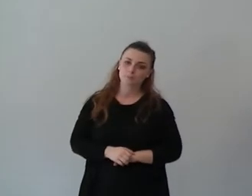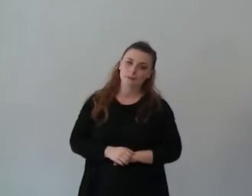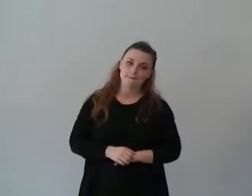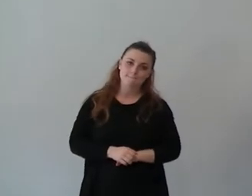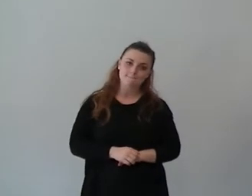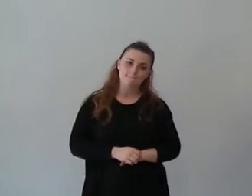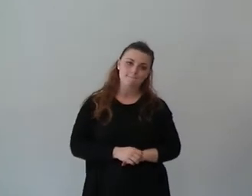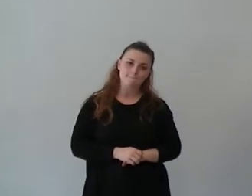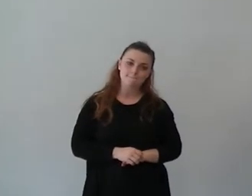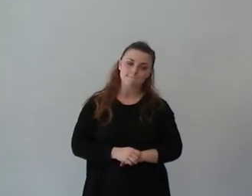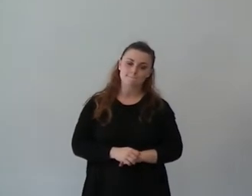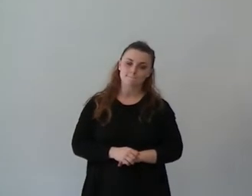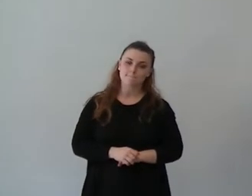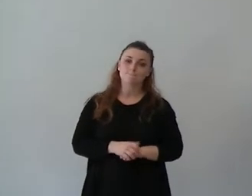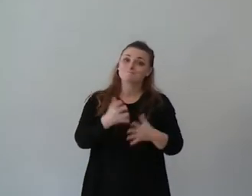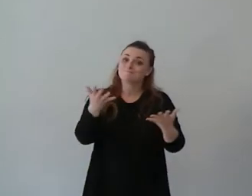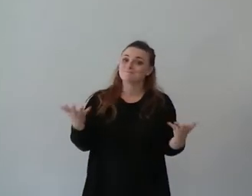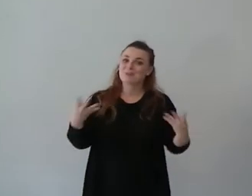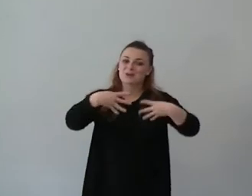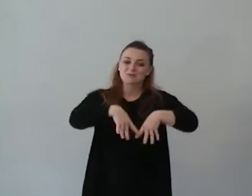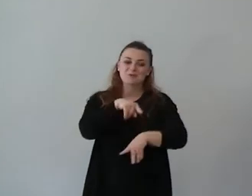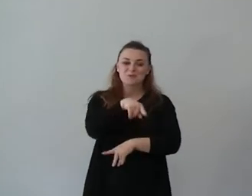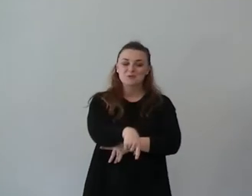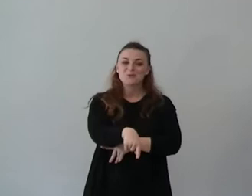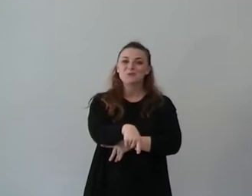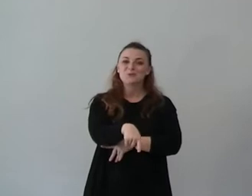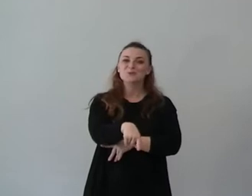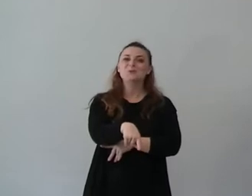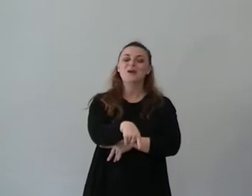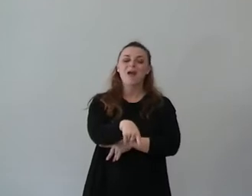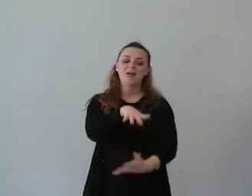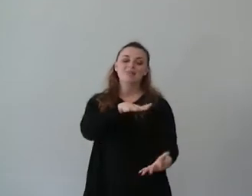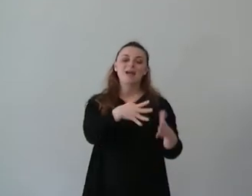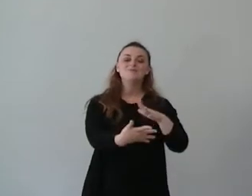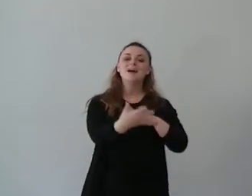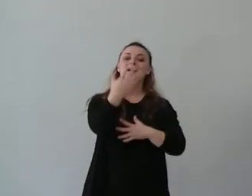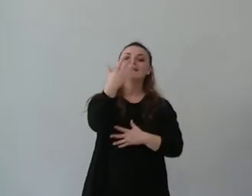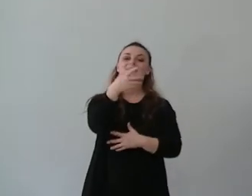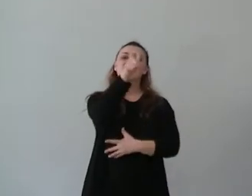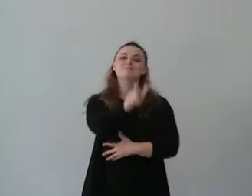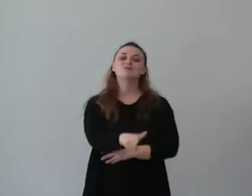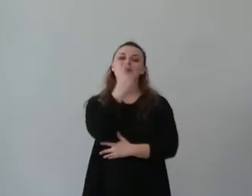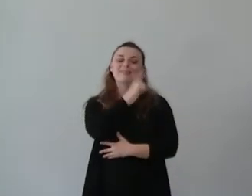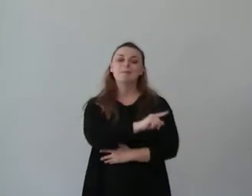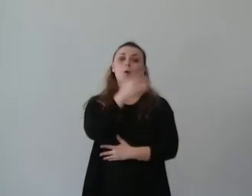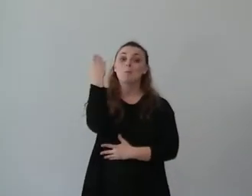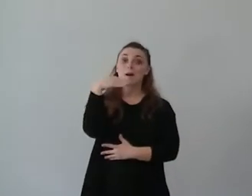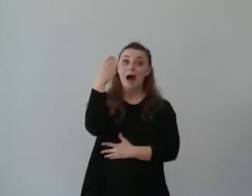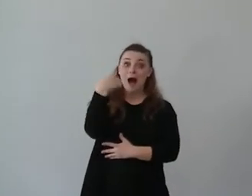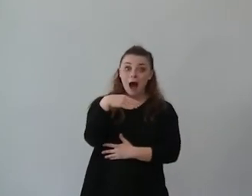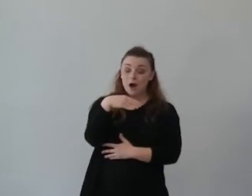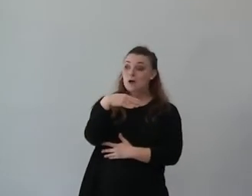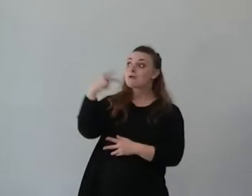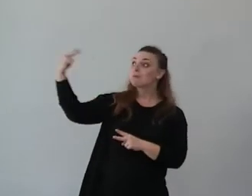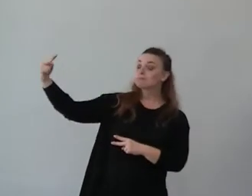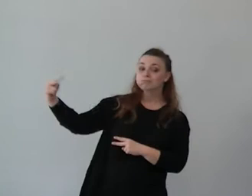know Christ. Quindi rappresentava un Paolo per alcuni dei bambini che sono venuti che non conoscevano ancora Gesù Cristo. And yet